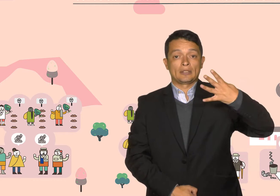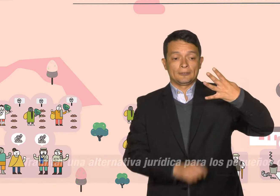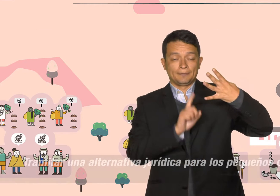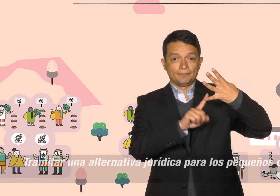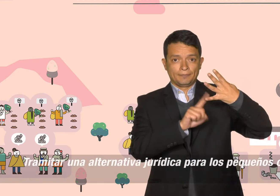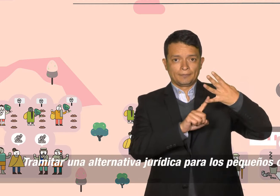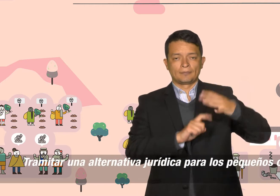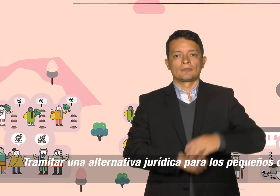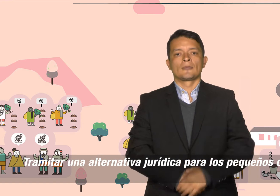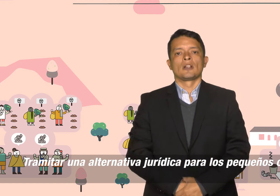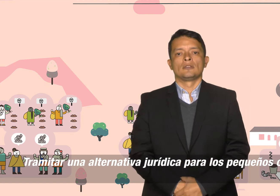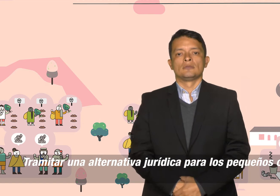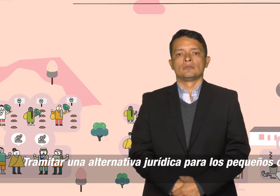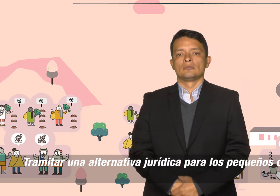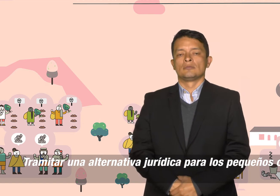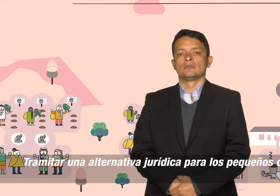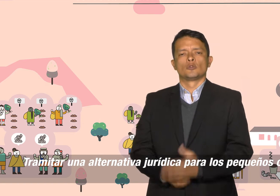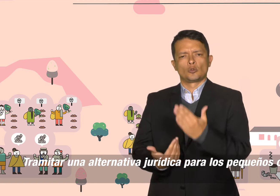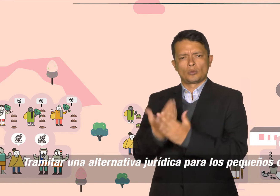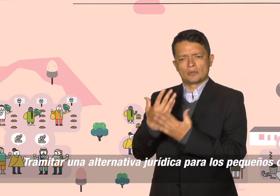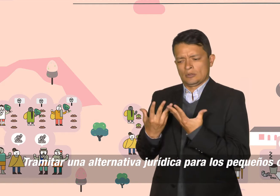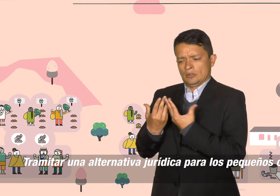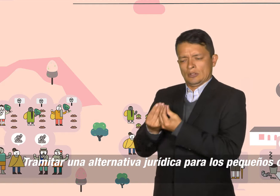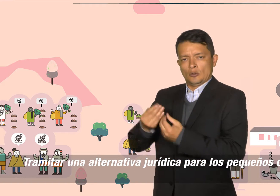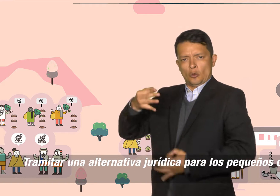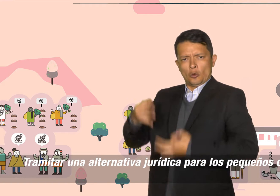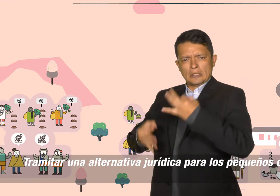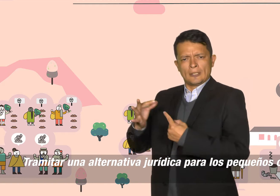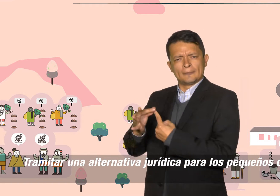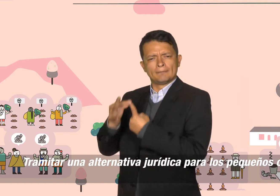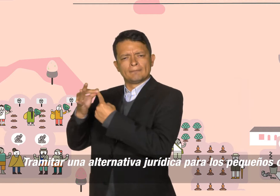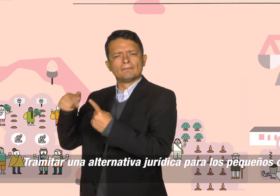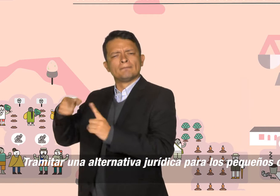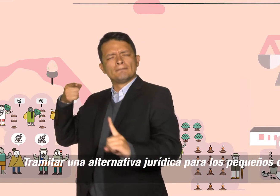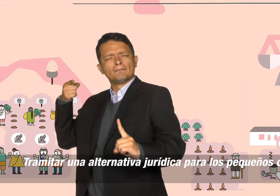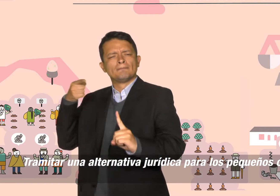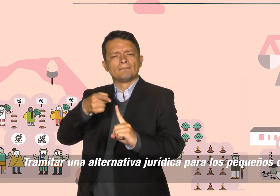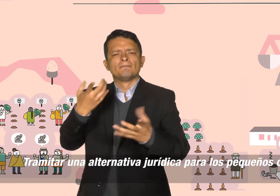Cuarto, tramitar una alternativa jurídica para los pequeños cultivadores